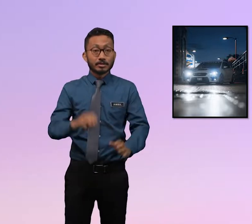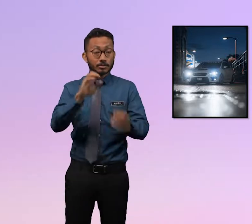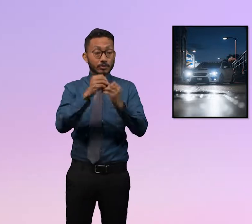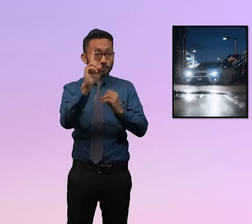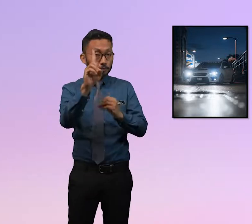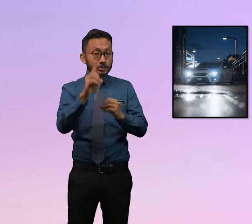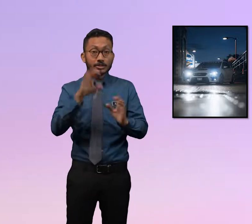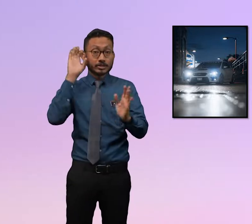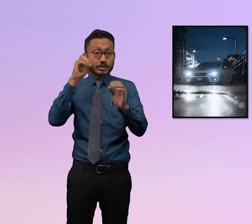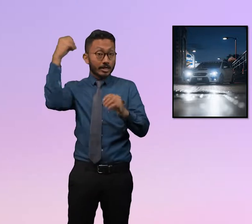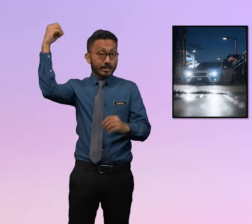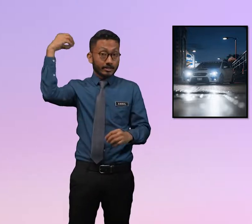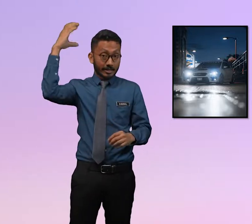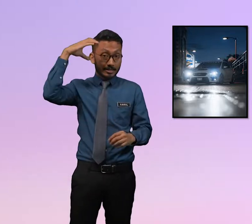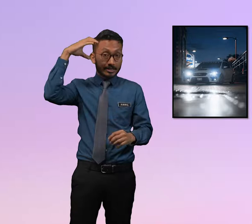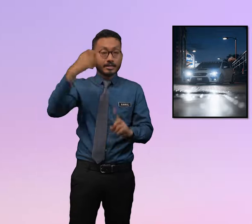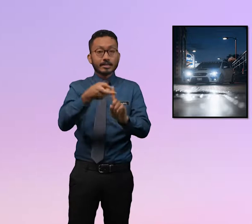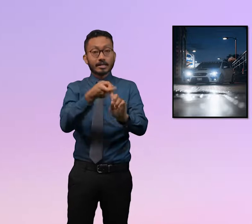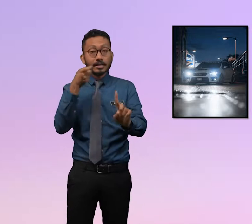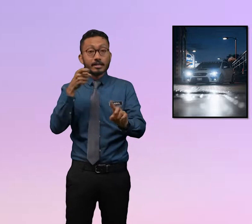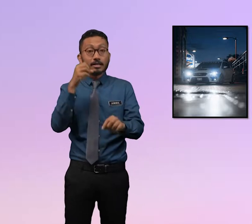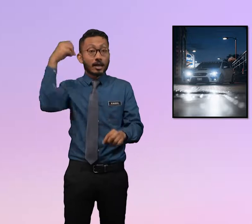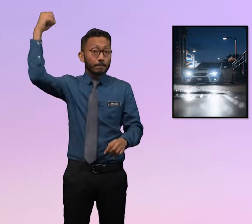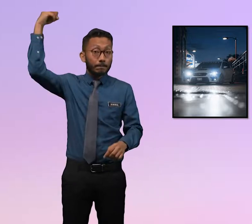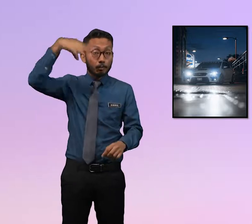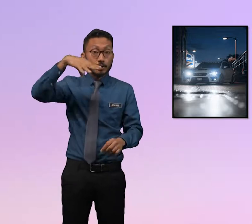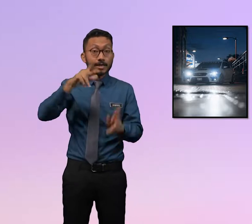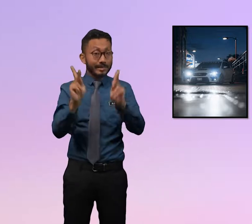Nombor satu, cahaya daripada lampu kereta.